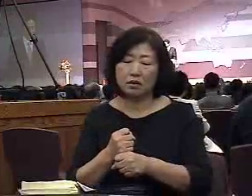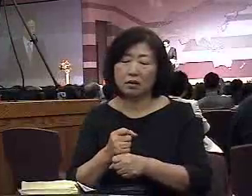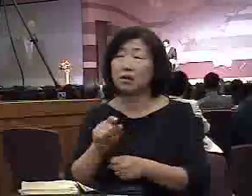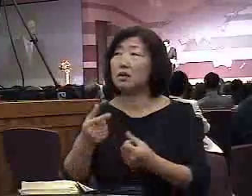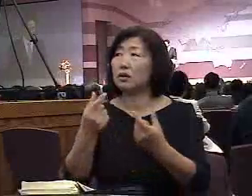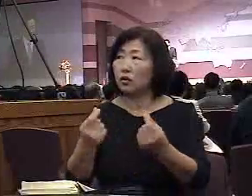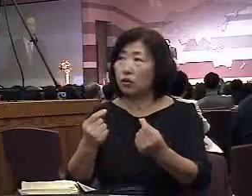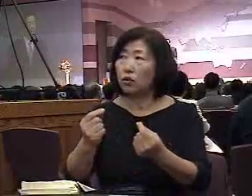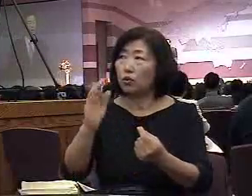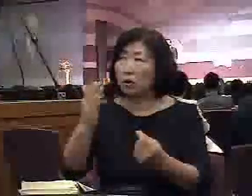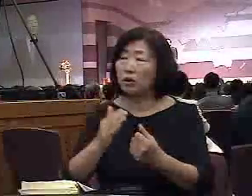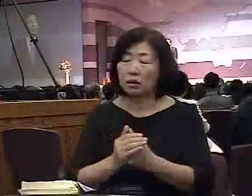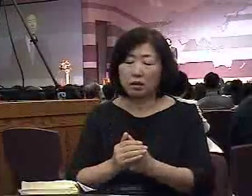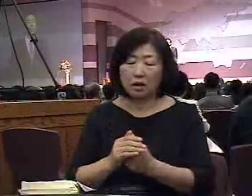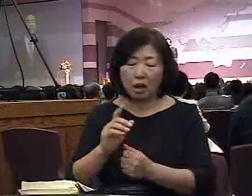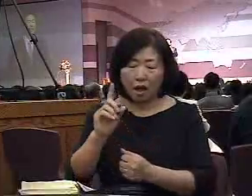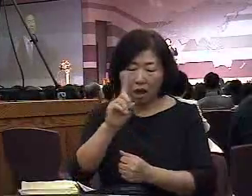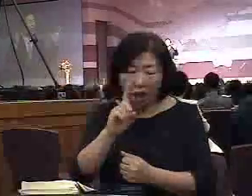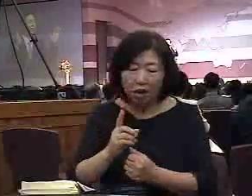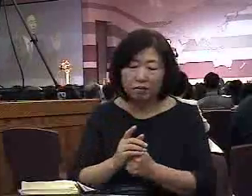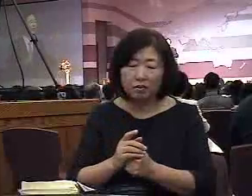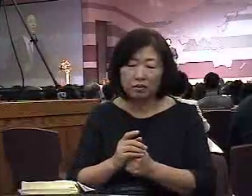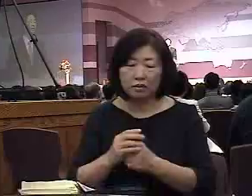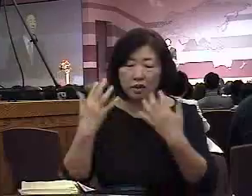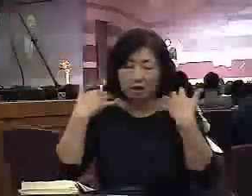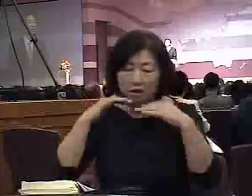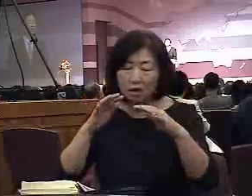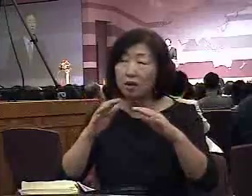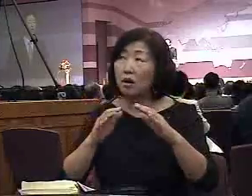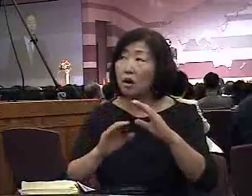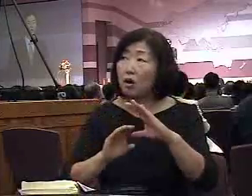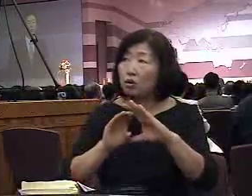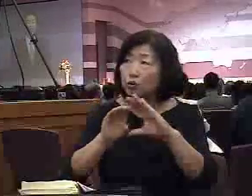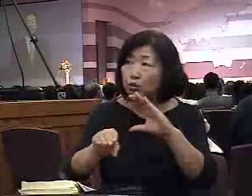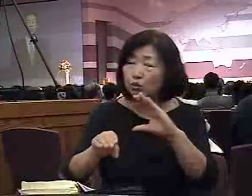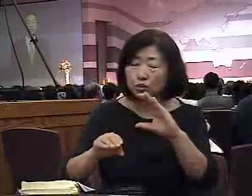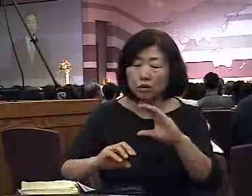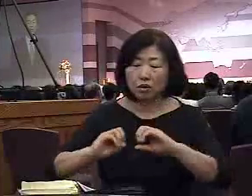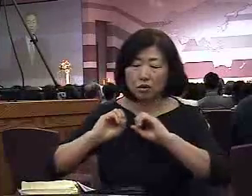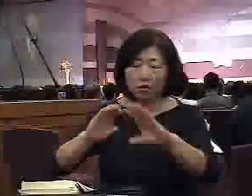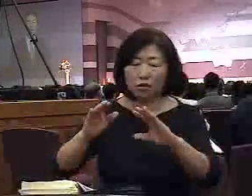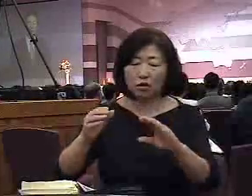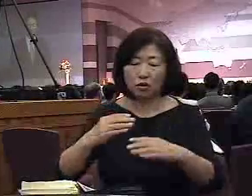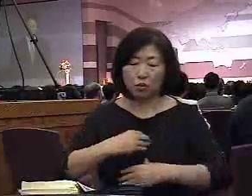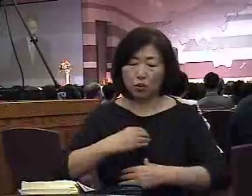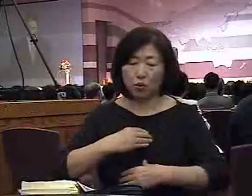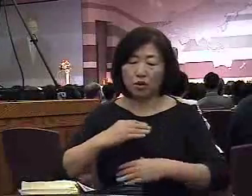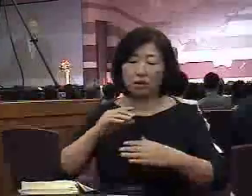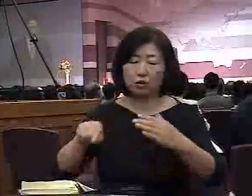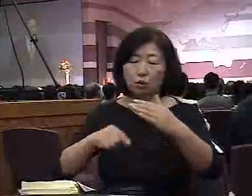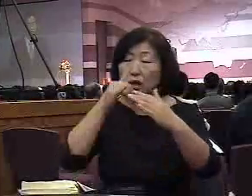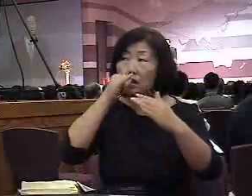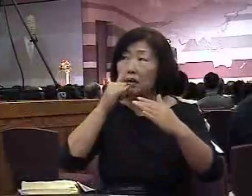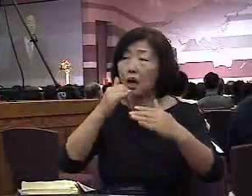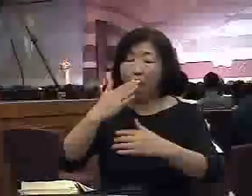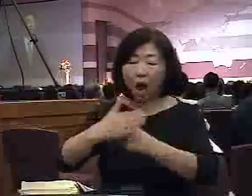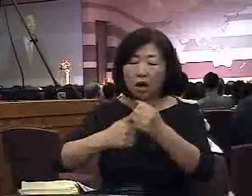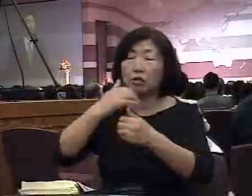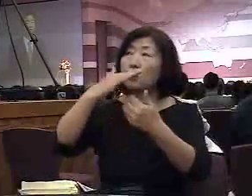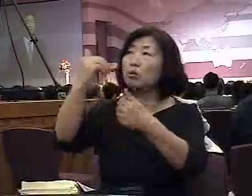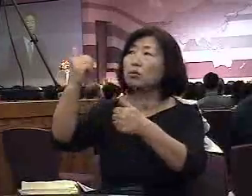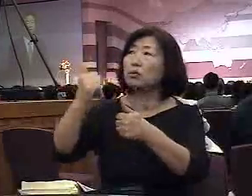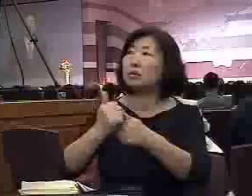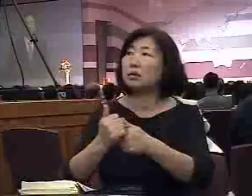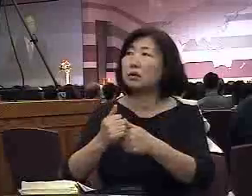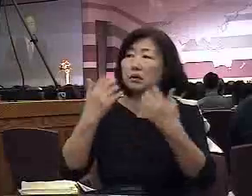거잖아요. 아무리 내 인생이 사자굴에 던져진 것 같은 그런 위기 속에 있을지라도 하나님이 그러시면 되잖아요.